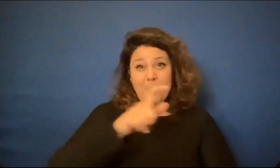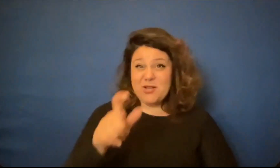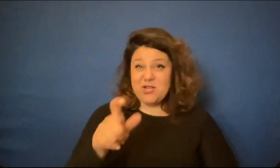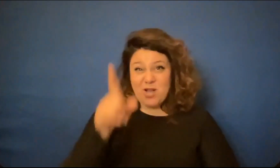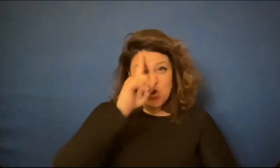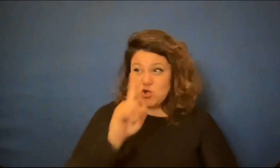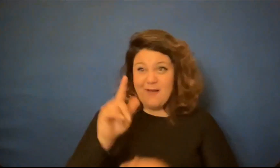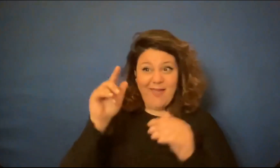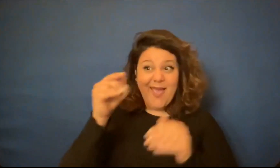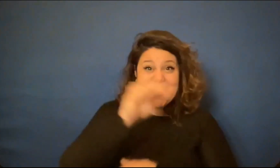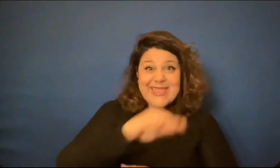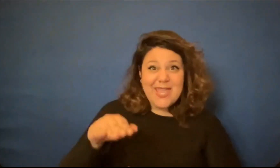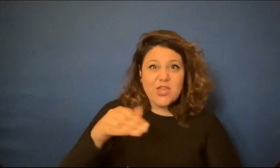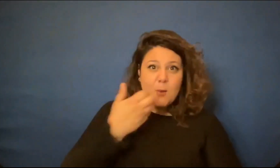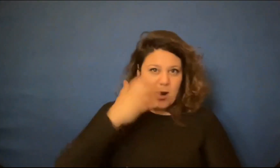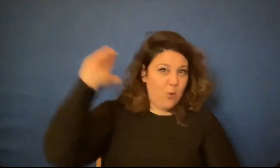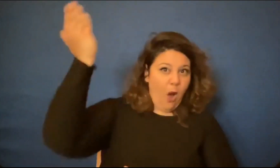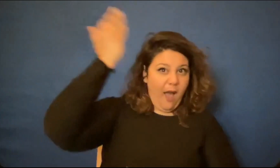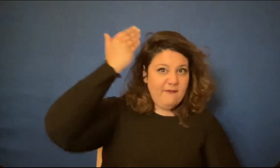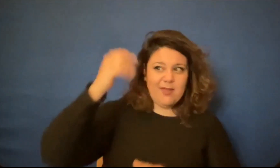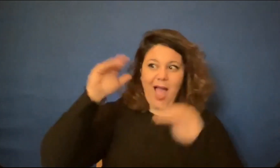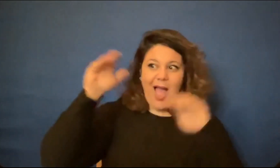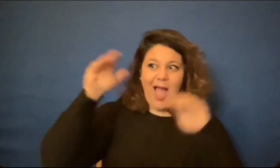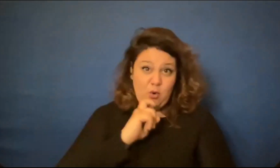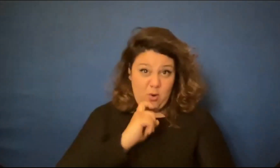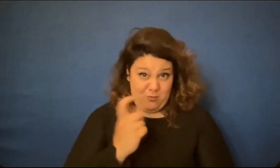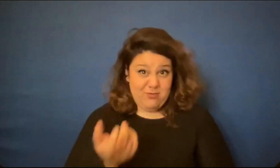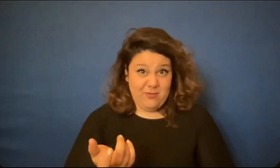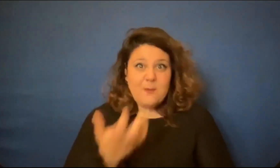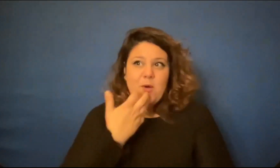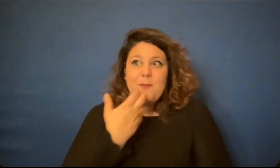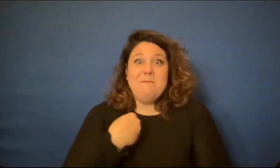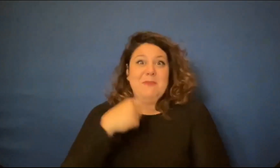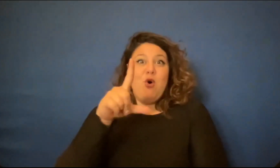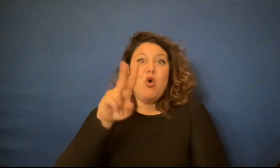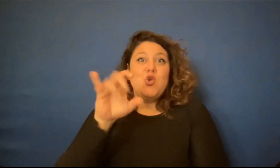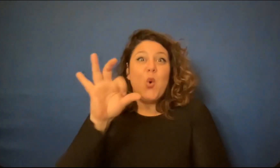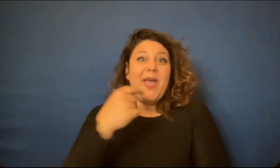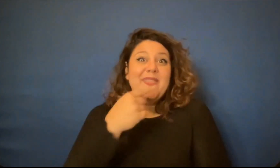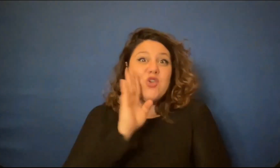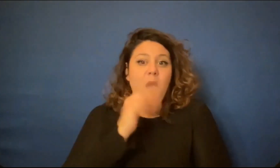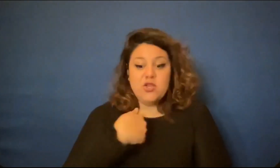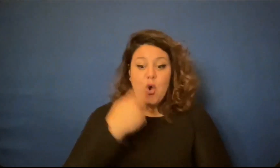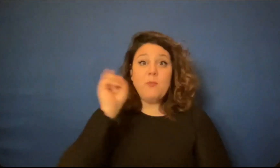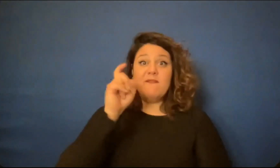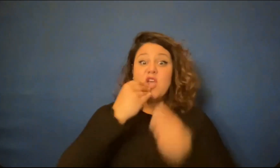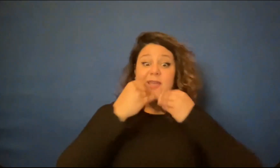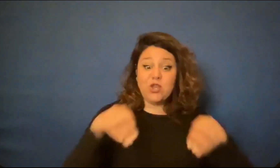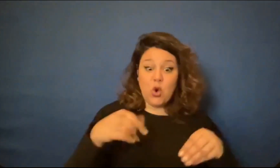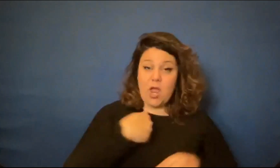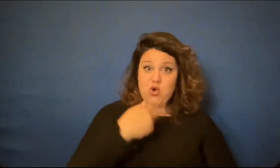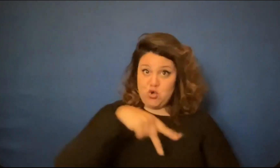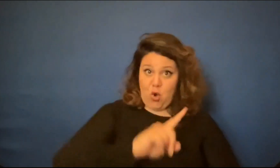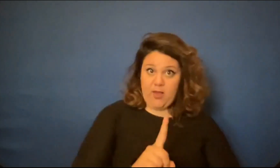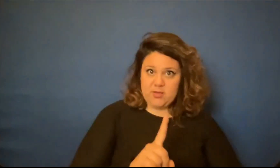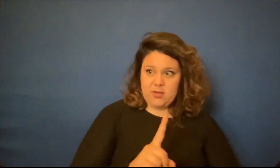dicho Luis, ¿no? Es decir, yo no soy profesor de historia, no sé dar historia, pues tampoco me le pueden dar al profesor que sea psicólogo